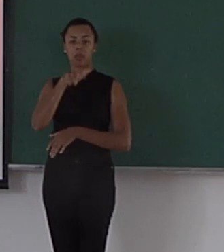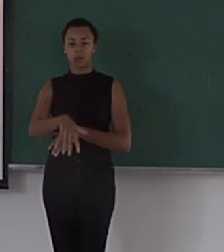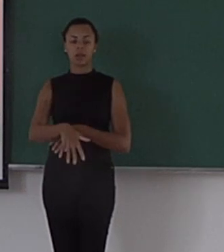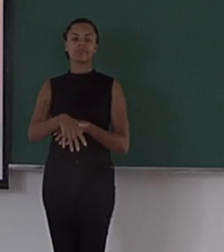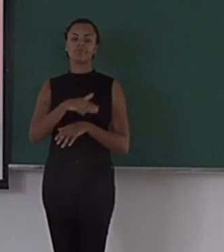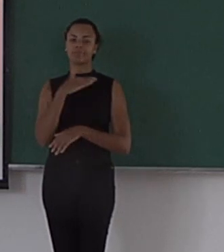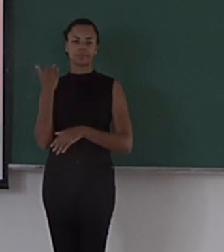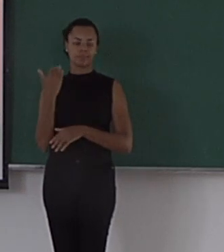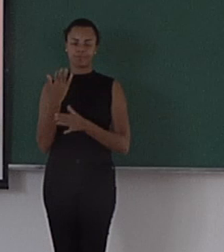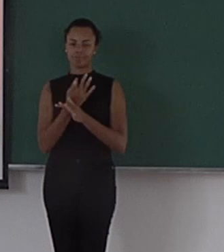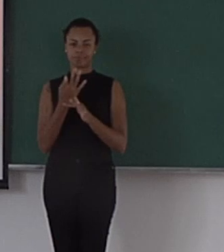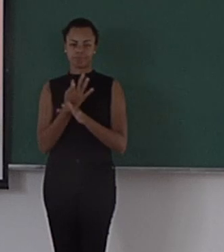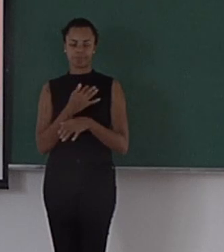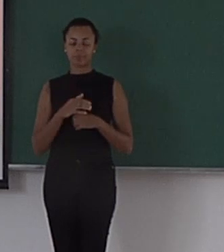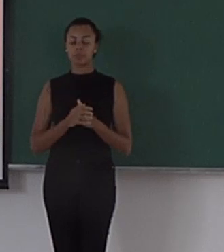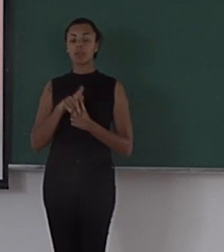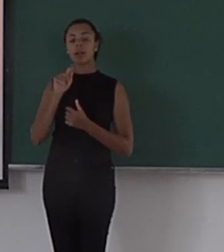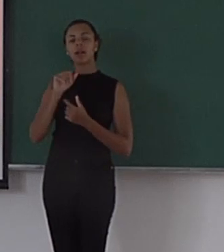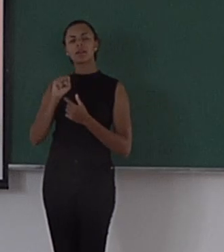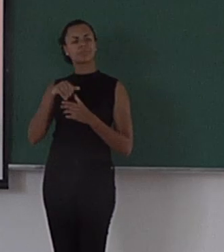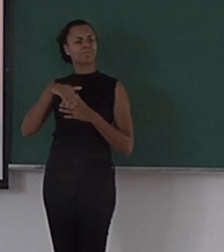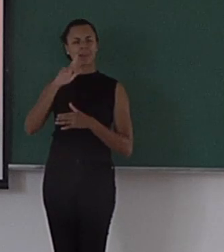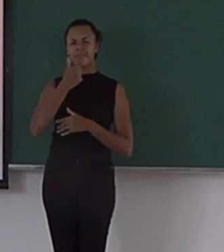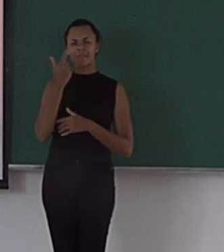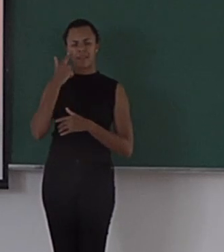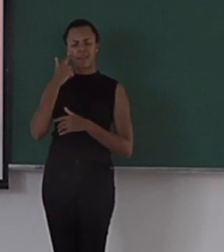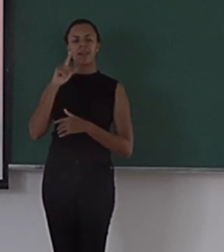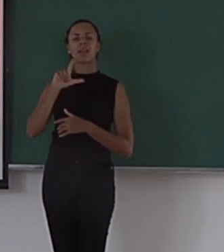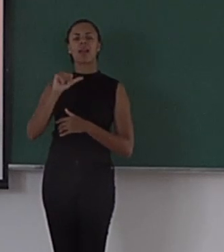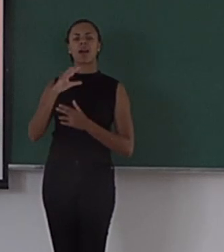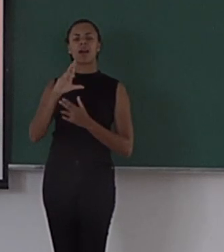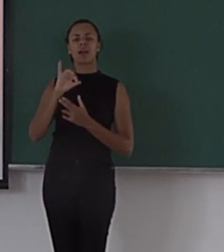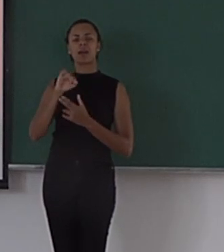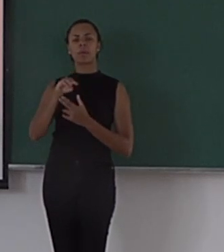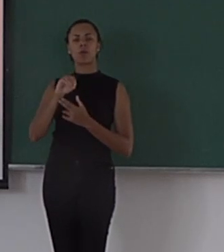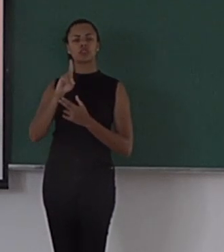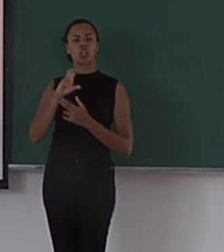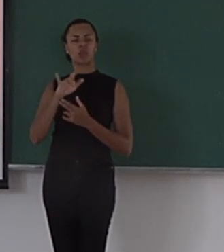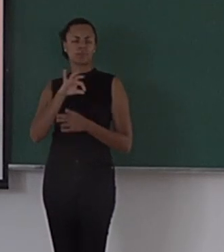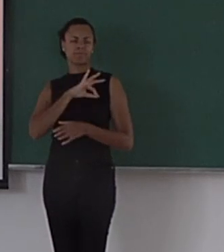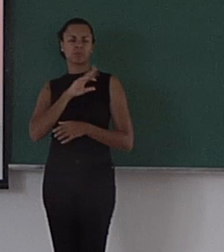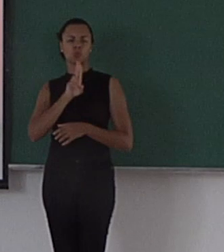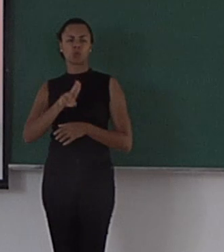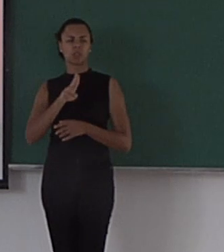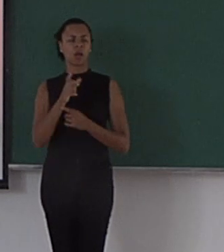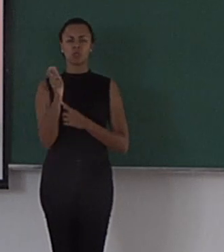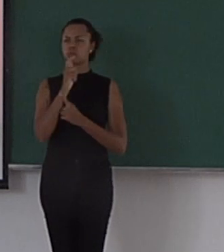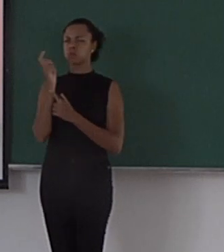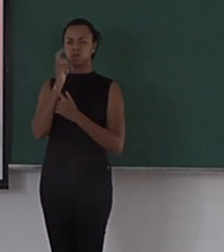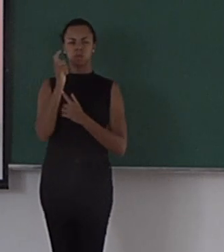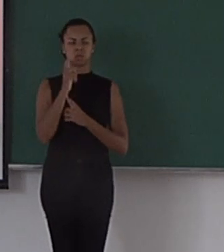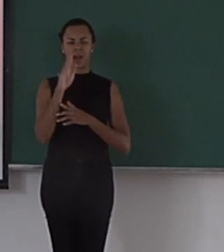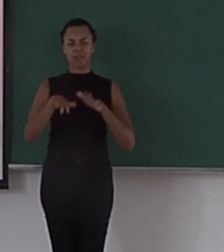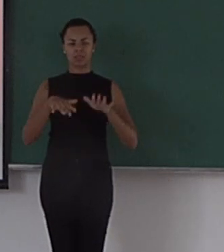óbito. O gás lacrimogênico, né, que a gente mais vê aí nas polícias e tal, o indivíduo para dispersar a multidão, usa esses